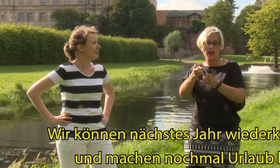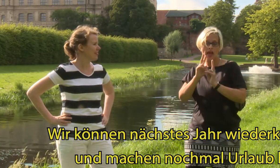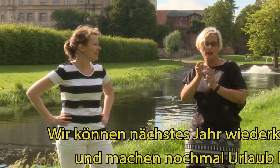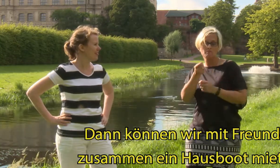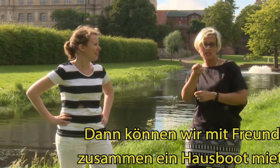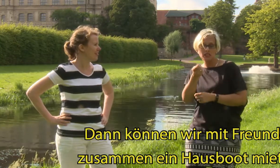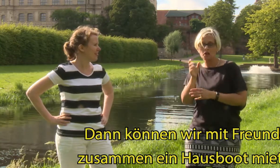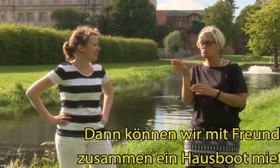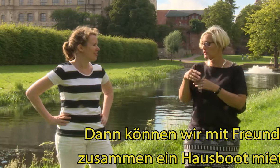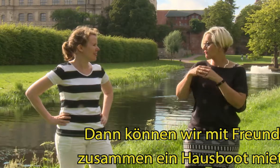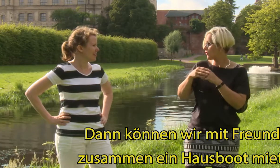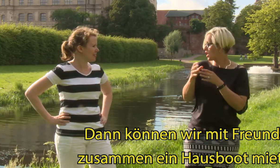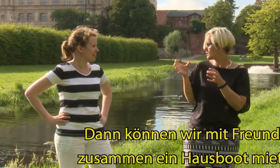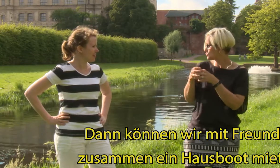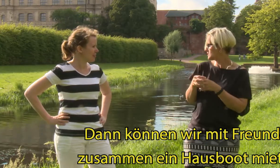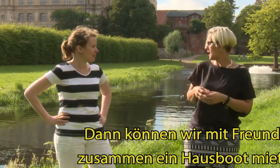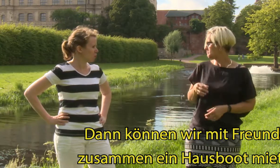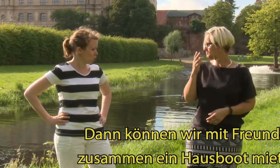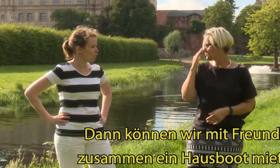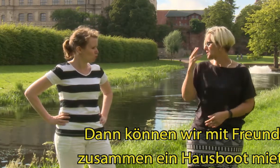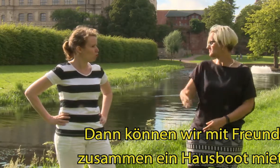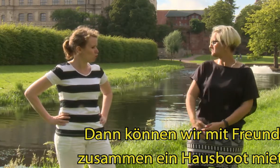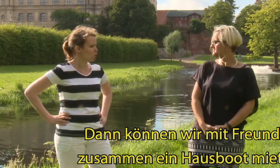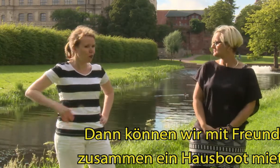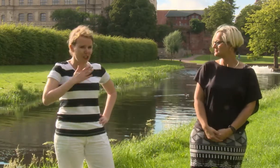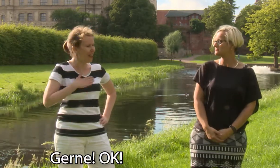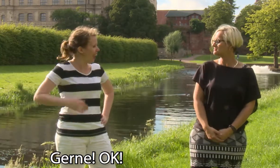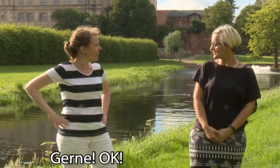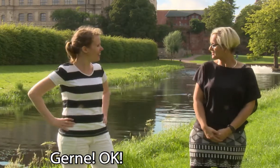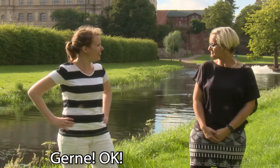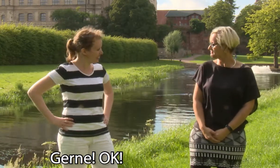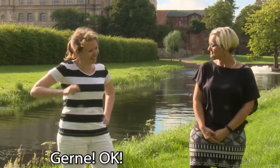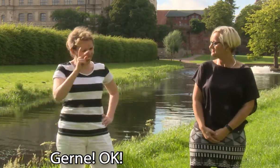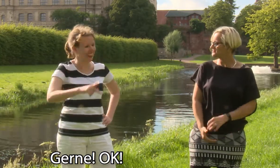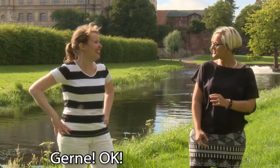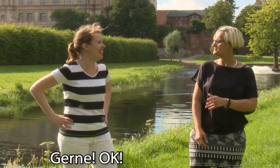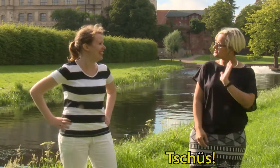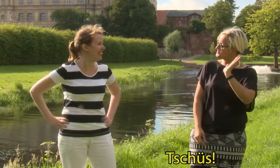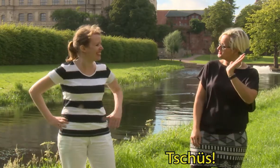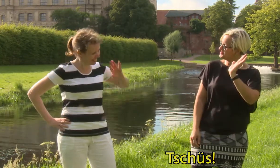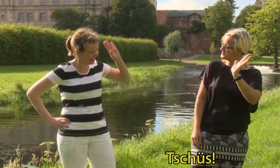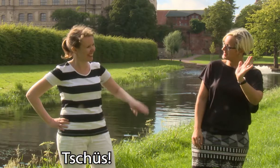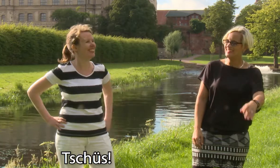hier. Dann können wir mit Freunden zusammen ein Hausboot mieten. Gerne. Okay. Tschüss. Tschüss.